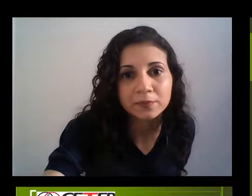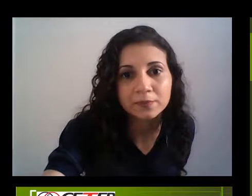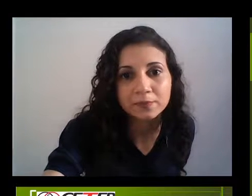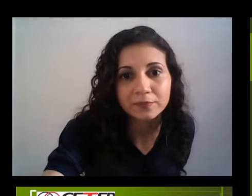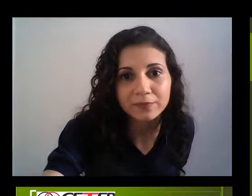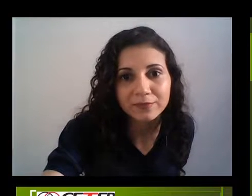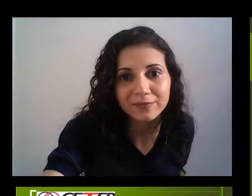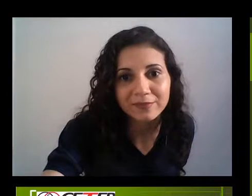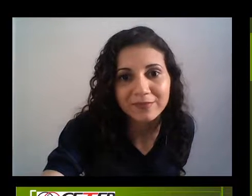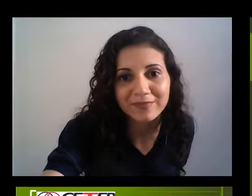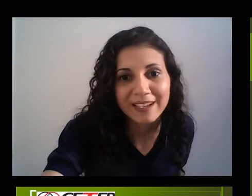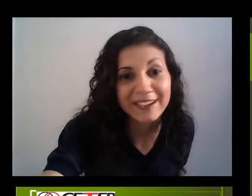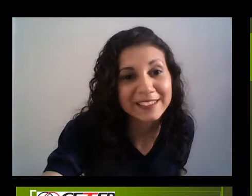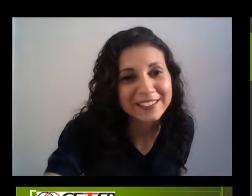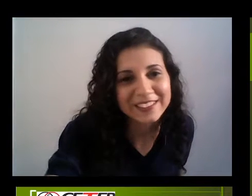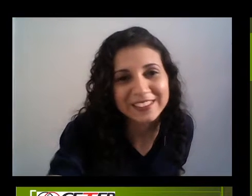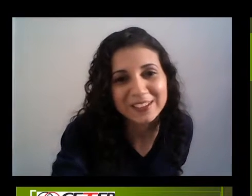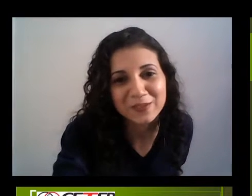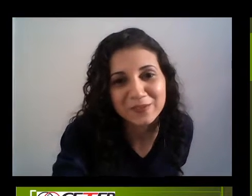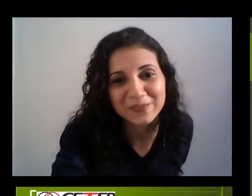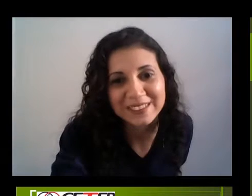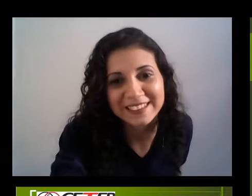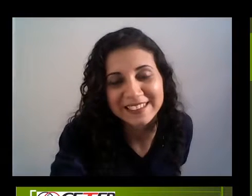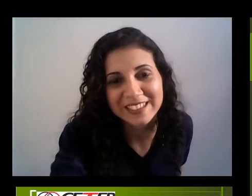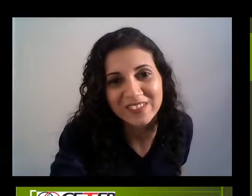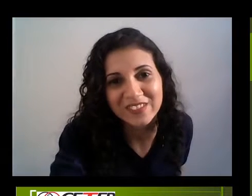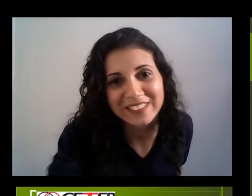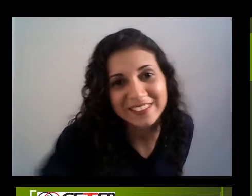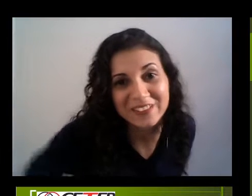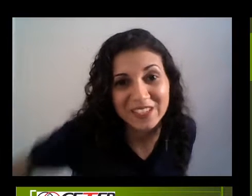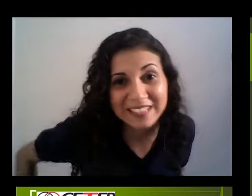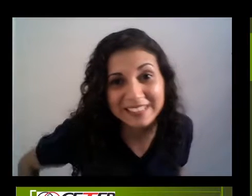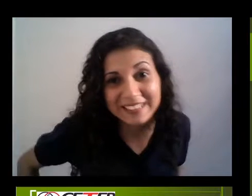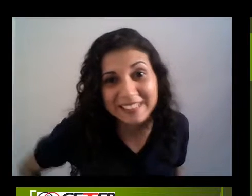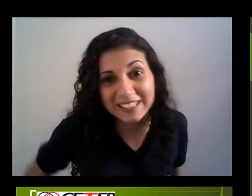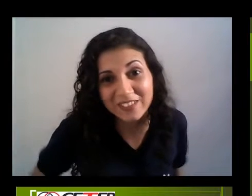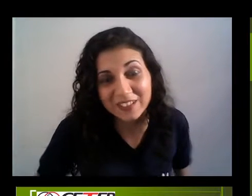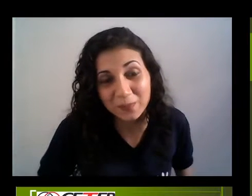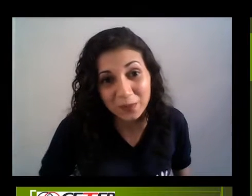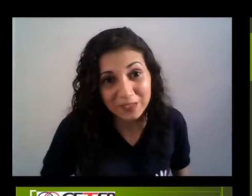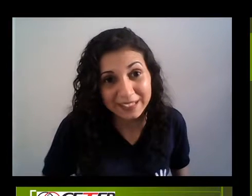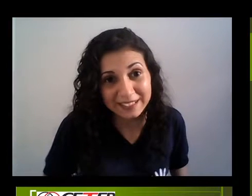próximo. Aqui eu coloquei um memezinho. Diferença entre